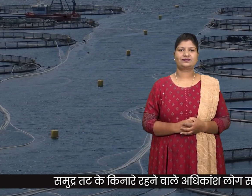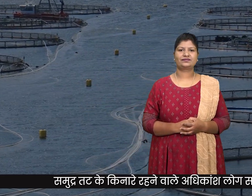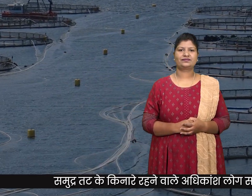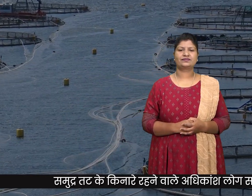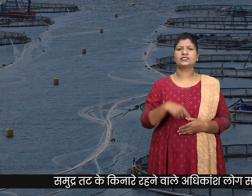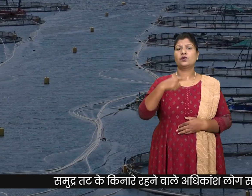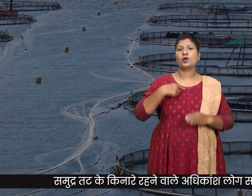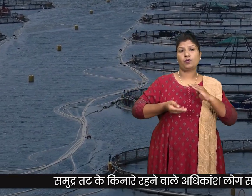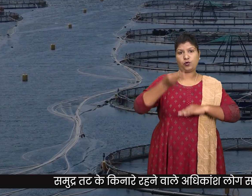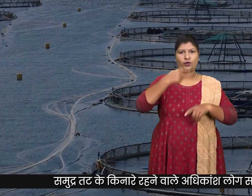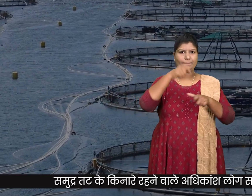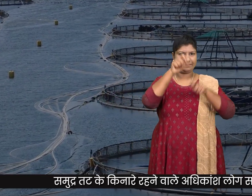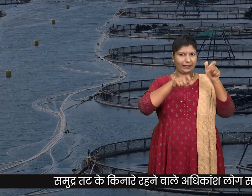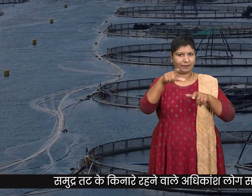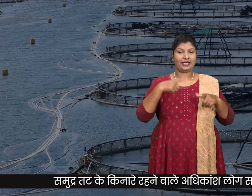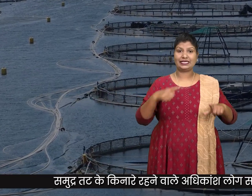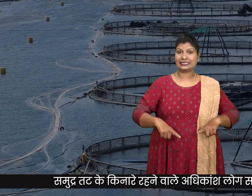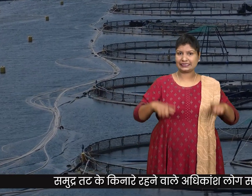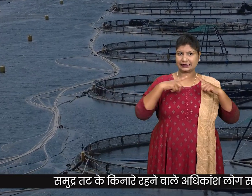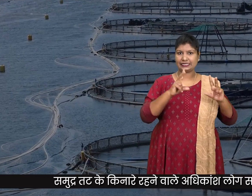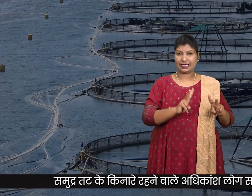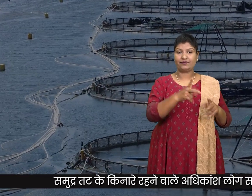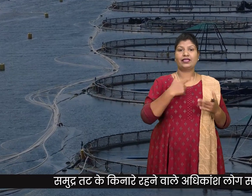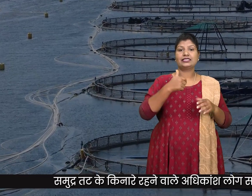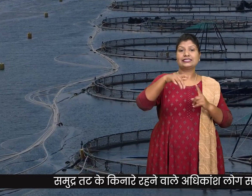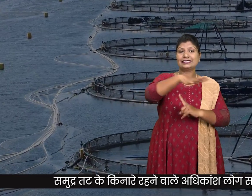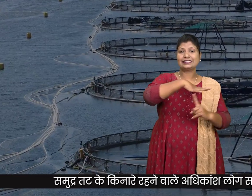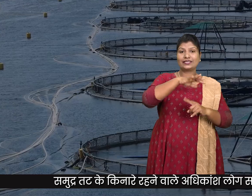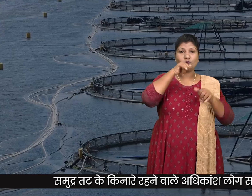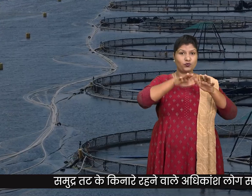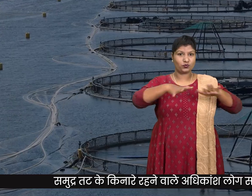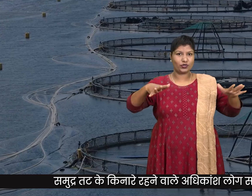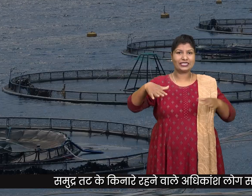समृद्ध तट के किनारे रहने वाले अधिकांश लोग समृद्धि भोजन जैसे